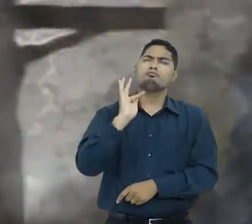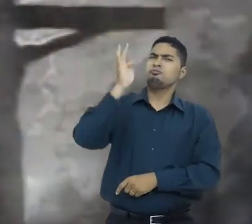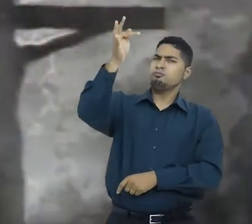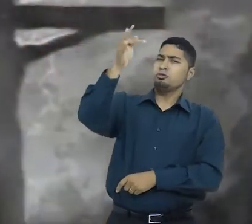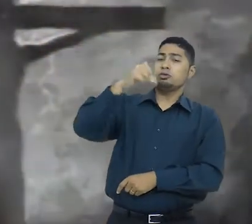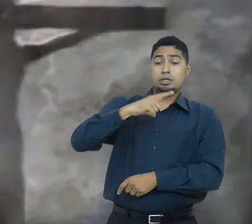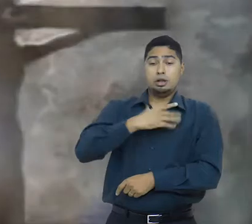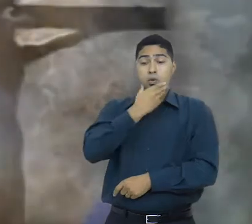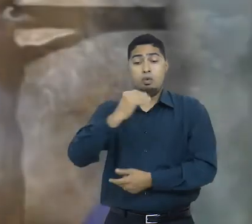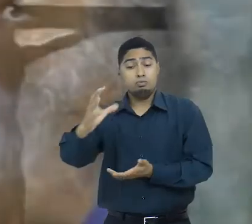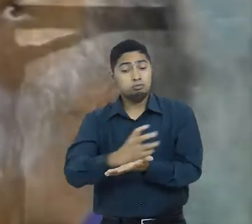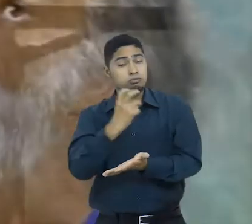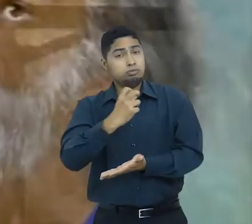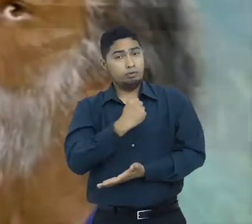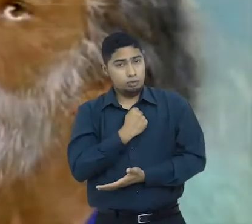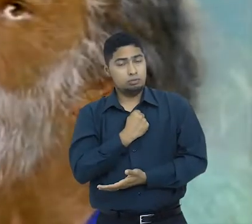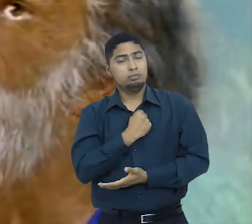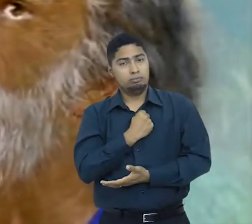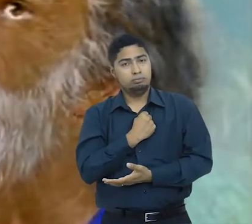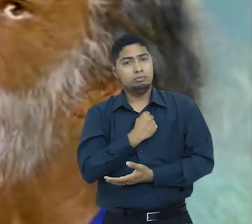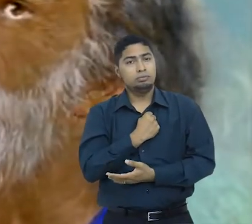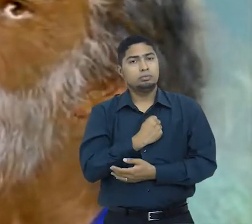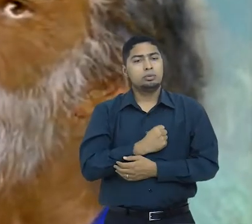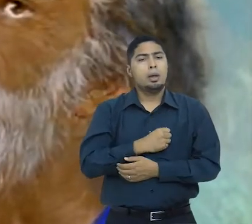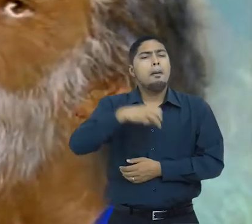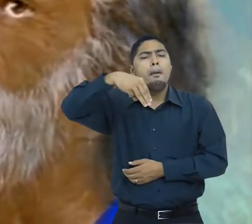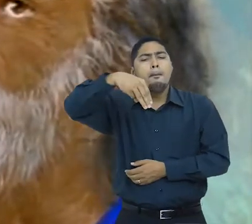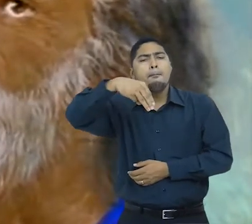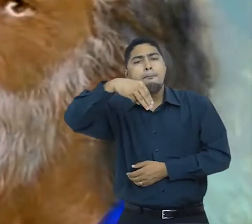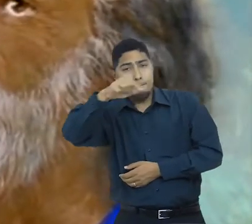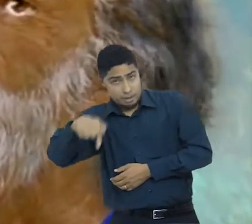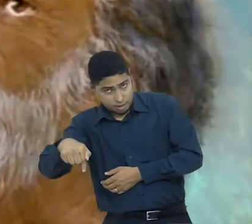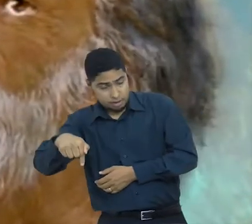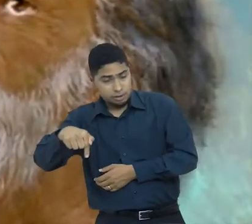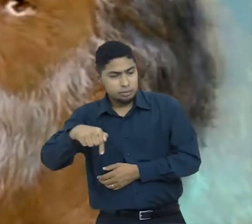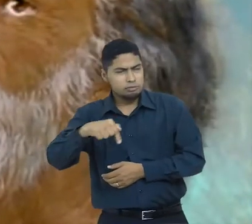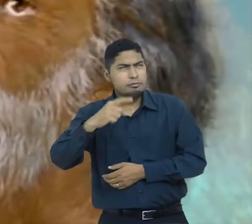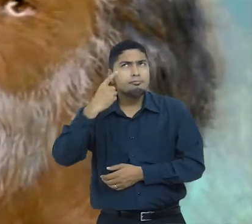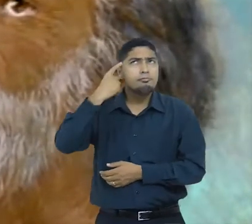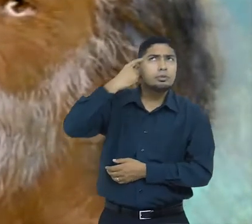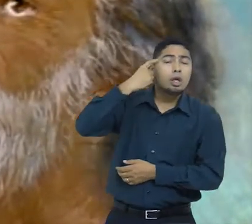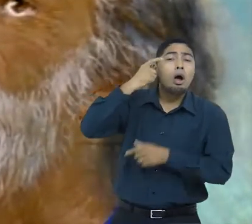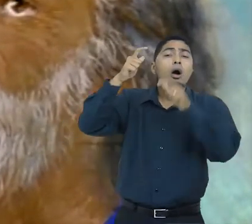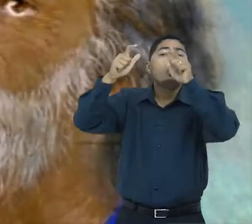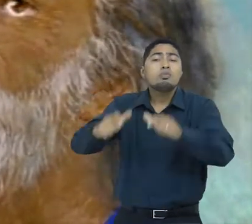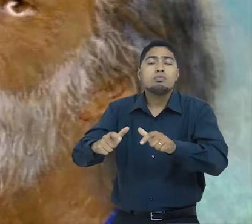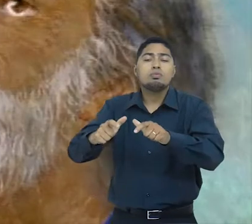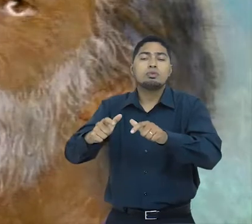resgataria a humanidade pecadora. O profeta Miqueias previu até mesmo a cidade onde o Salvador nasceria e descreveu